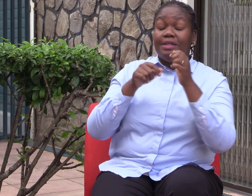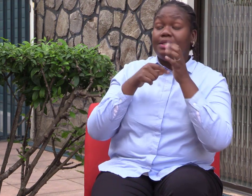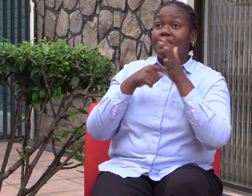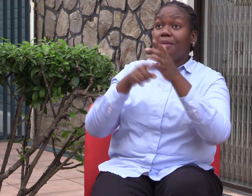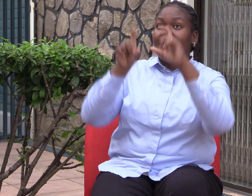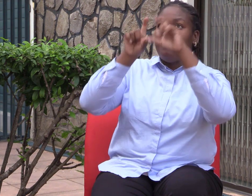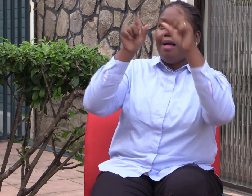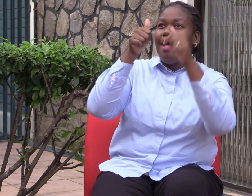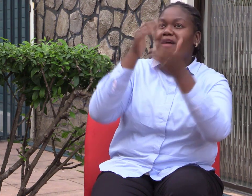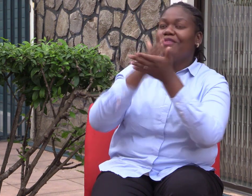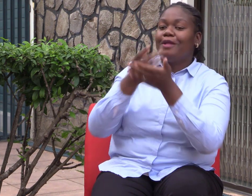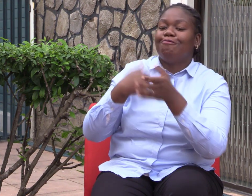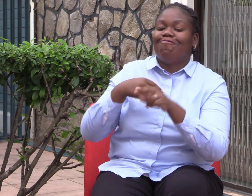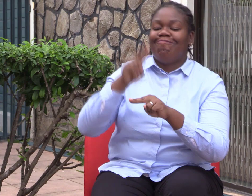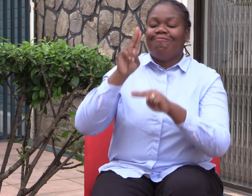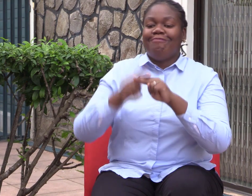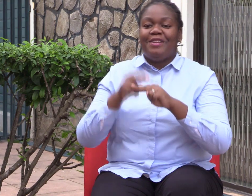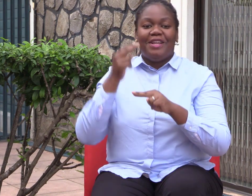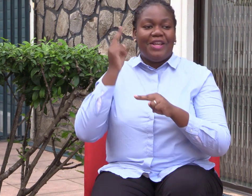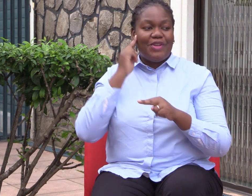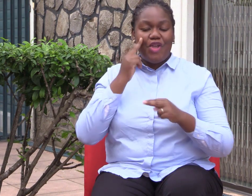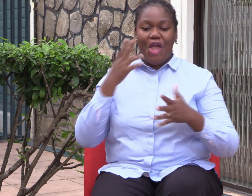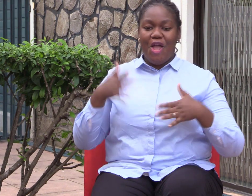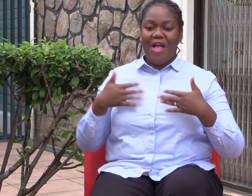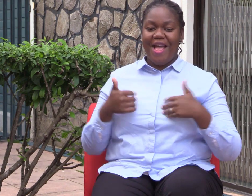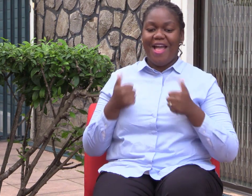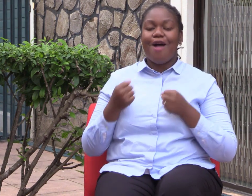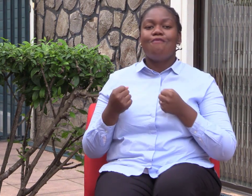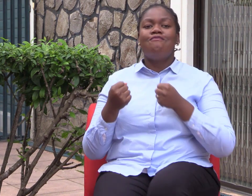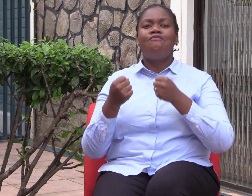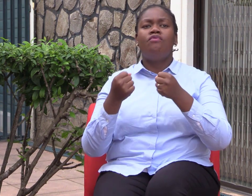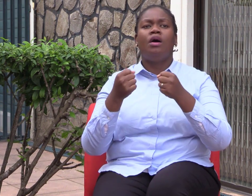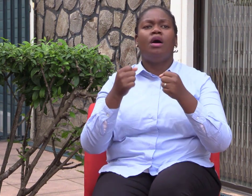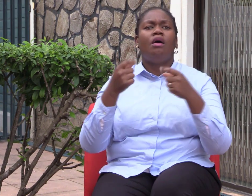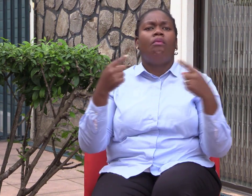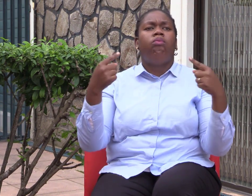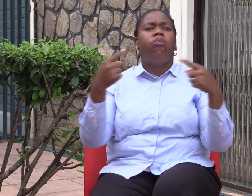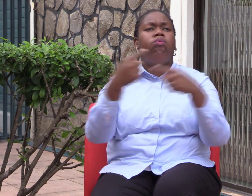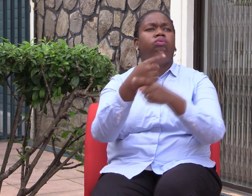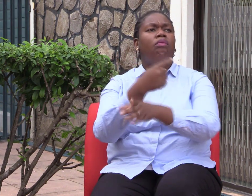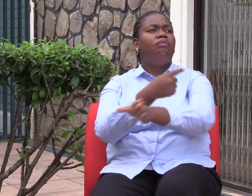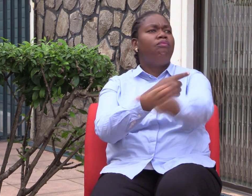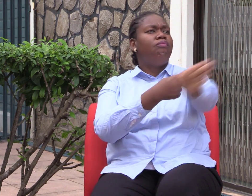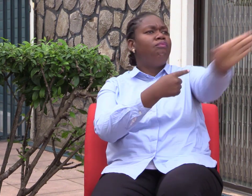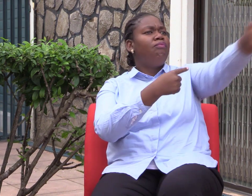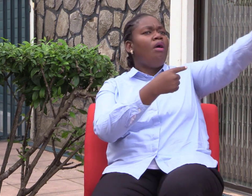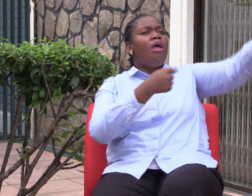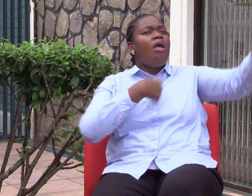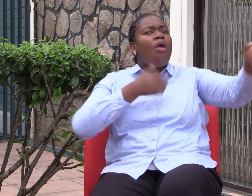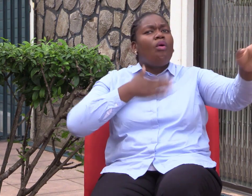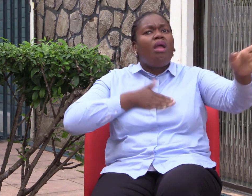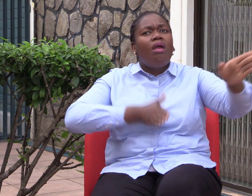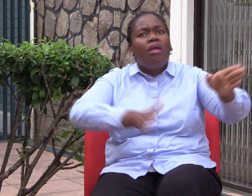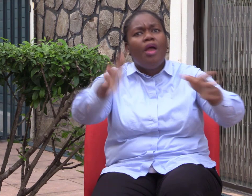perceber a linguagem e que ele está lá a indicar para onde é que vai. Estou no